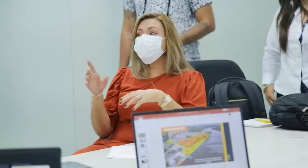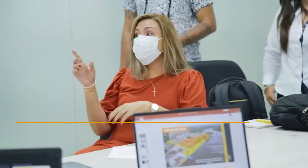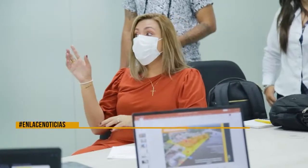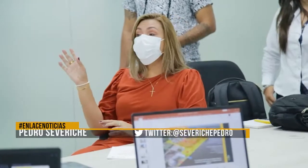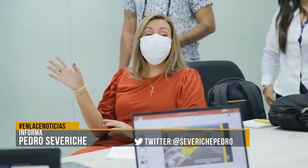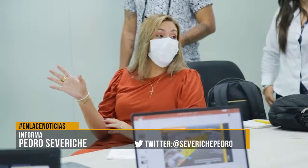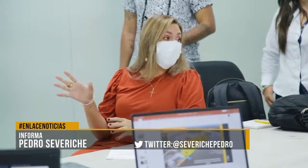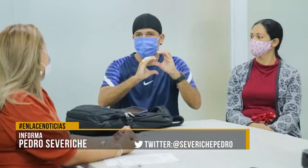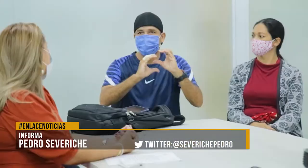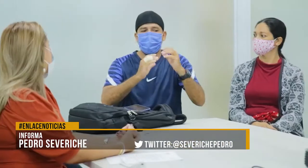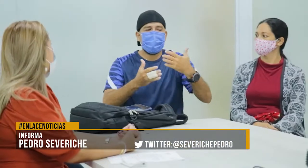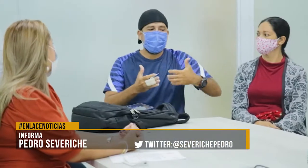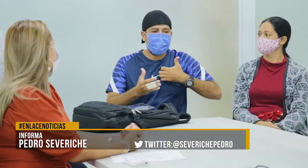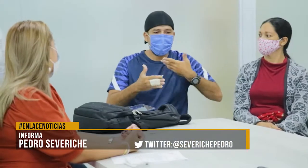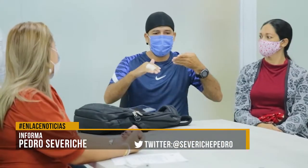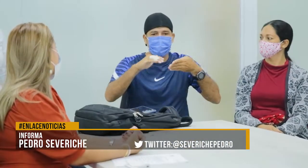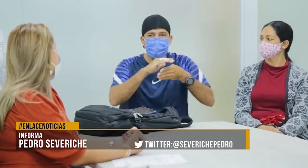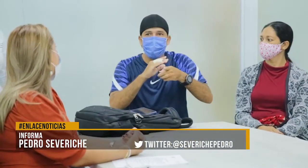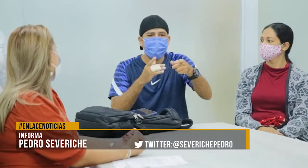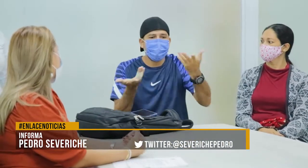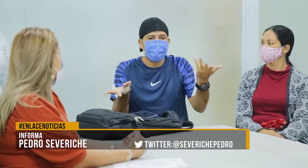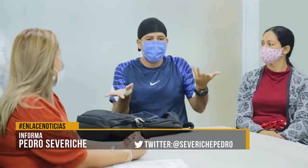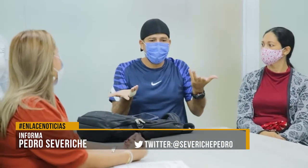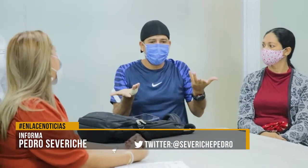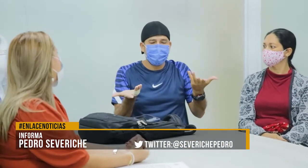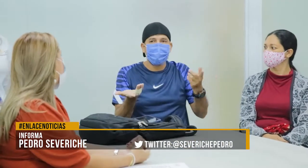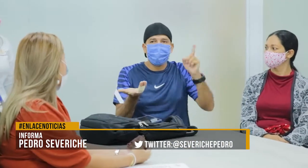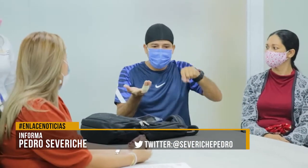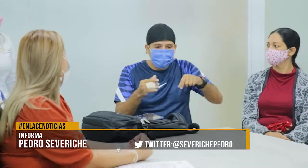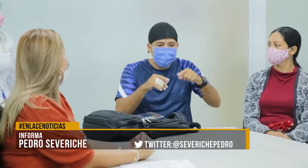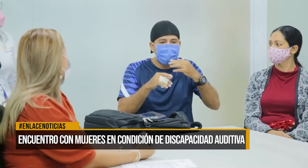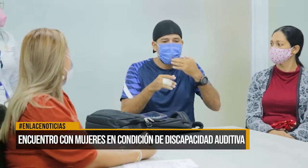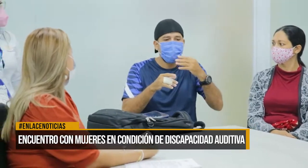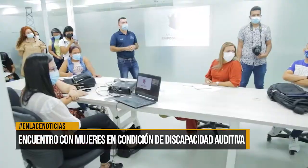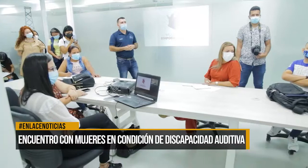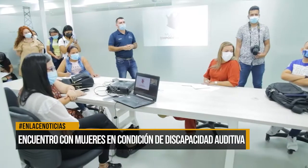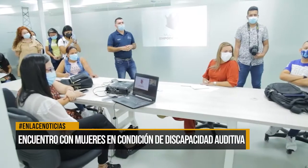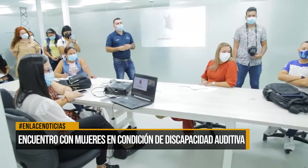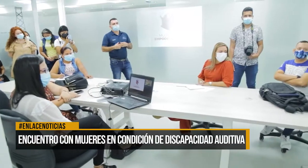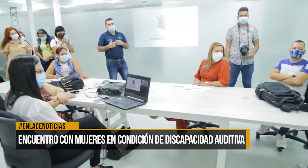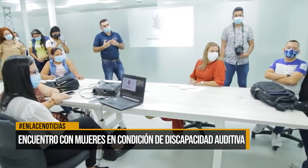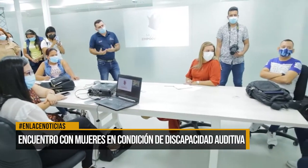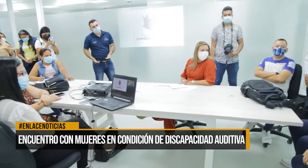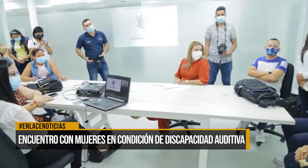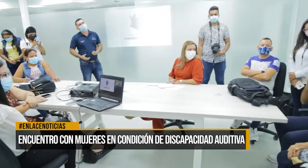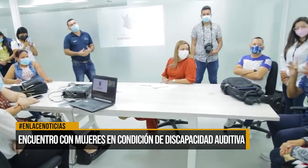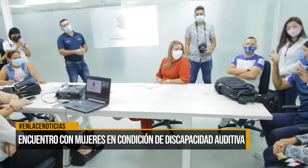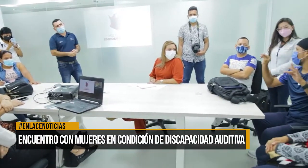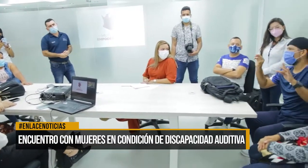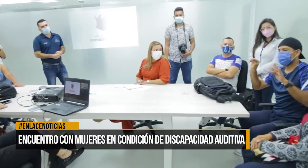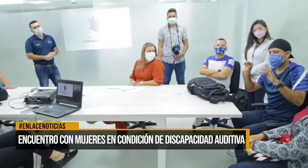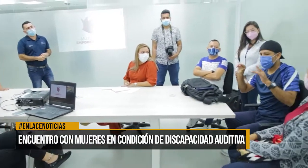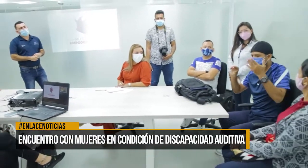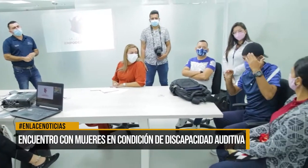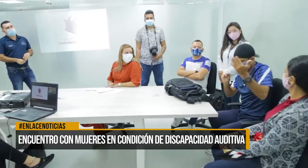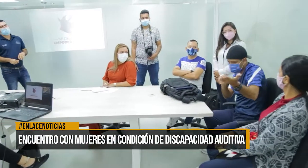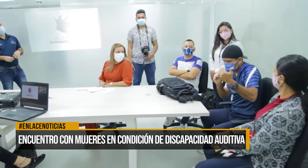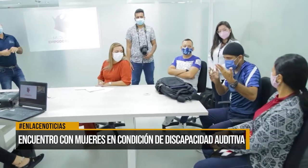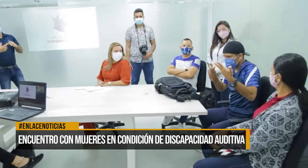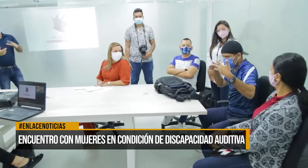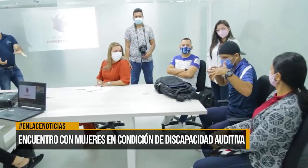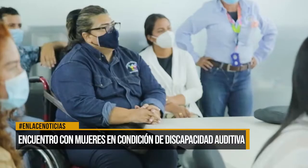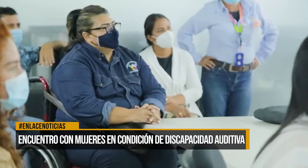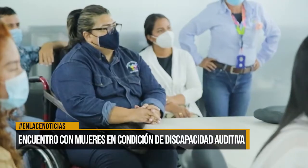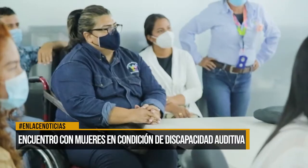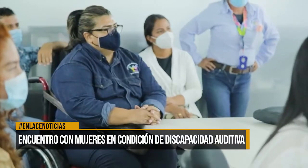La gestora social de Barranca Bermeja, Lida Marcela Cristian, lideró un encuentro con mujeres en condición de discapacidad auditiva en el propósito de